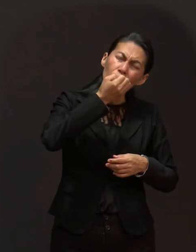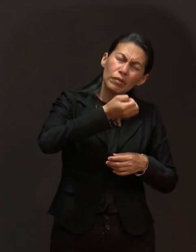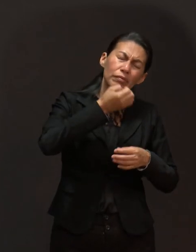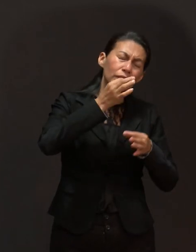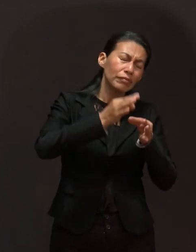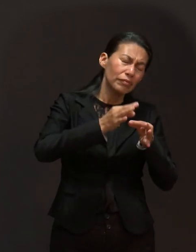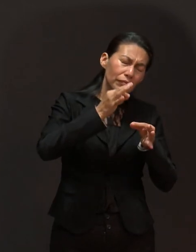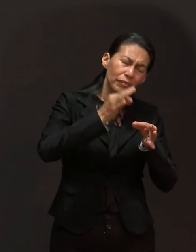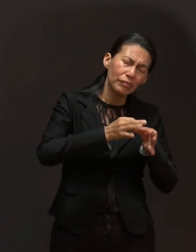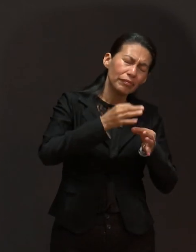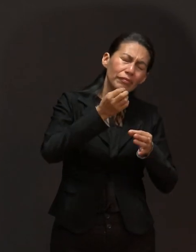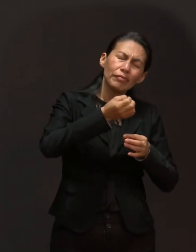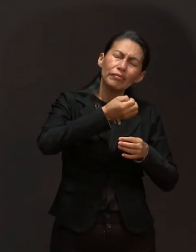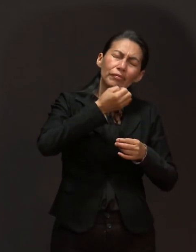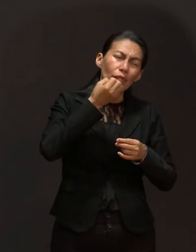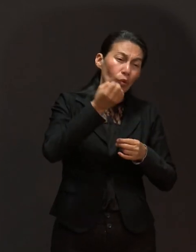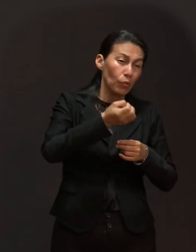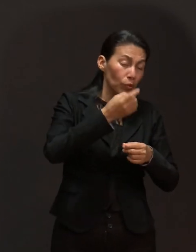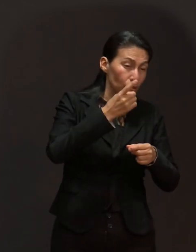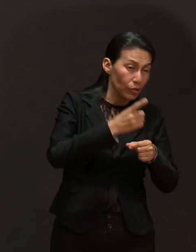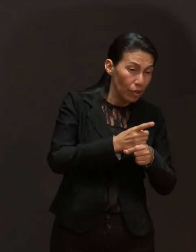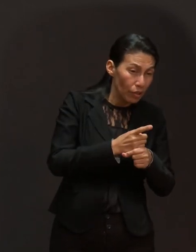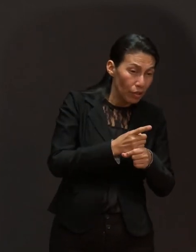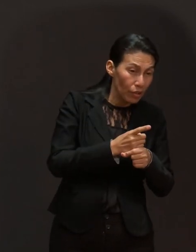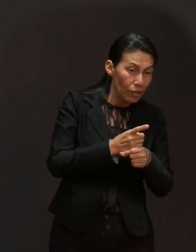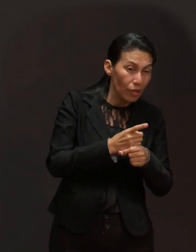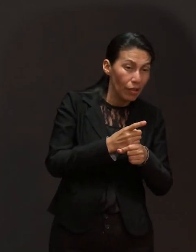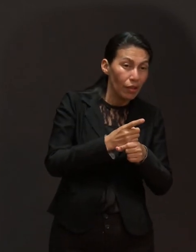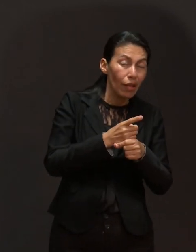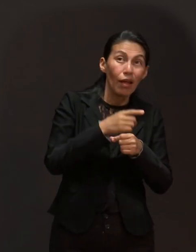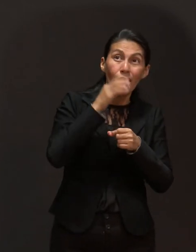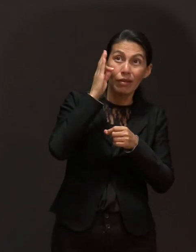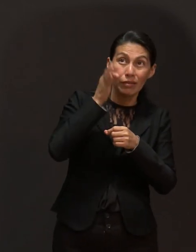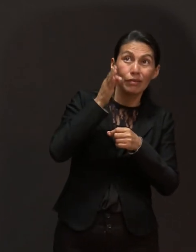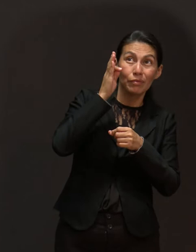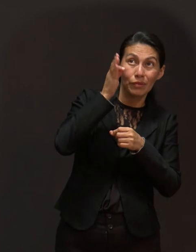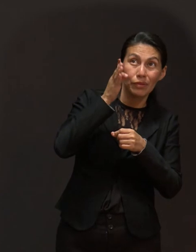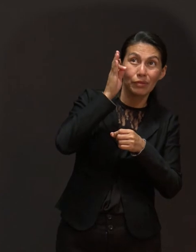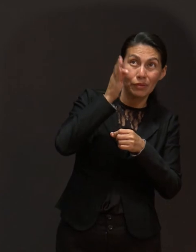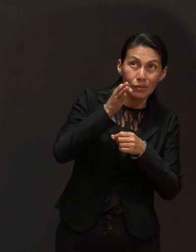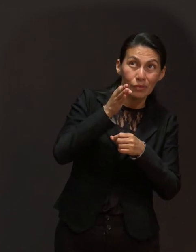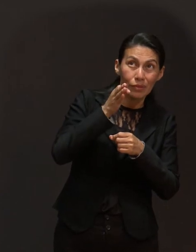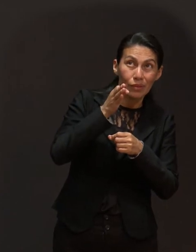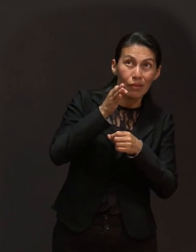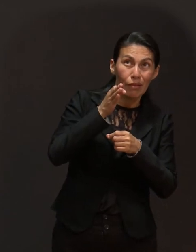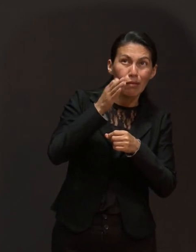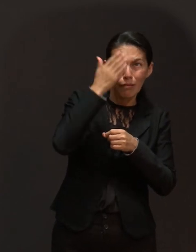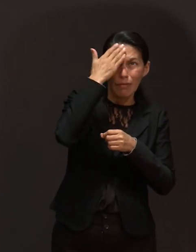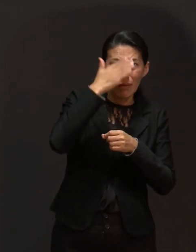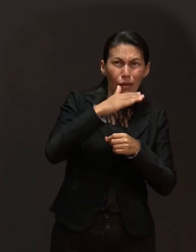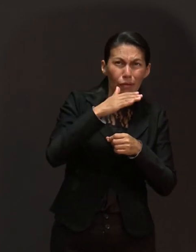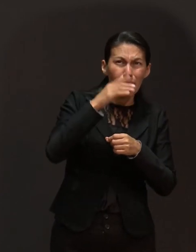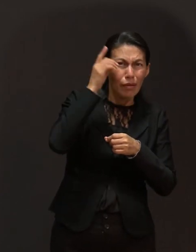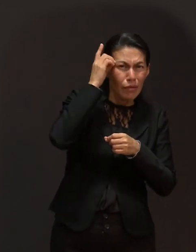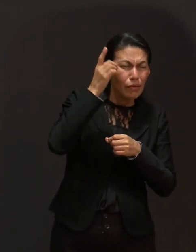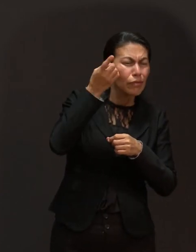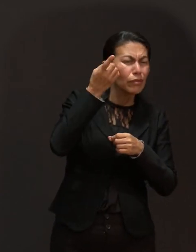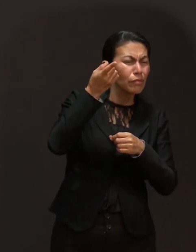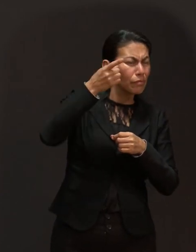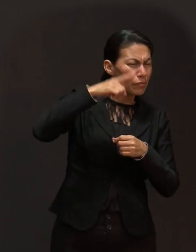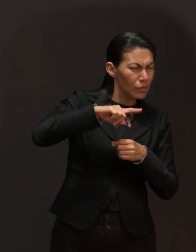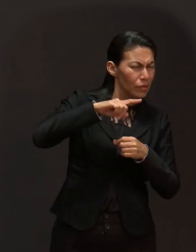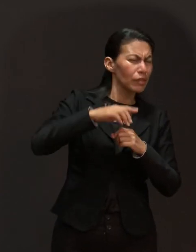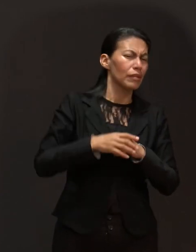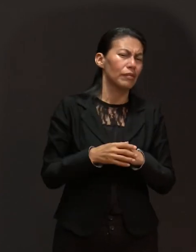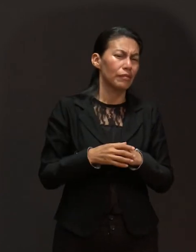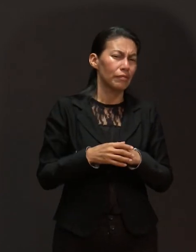Dios en oración, toma esas oportunidades como enviadas de Dios y sabe con qué propósito.